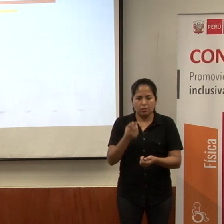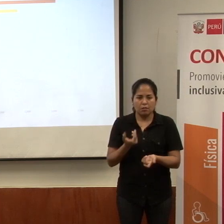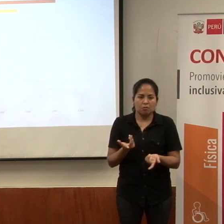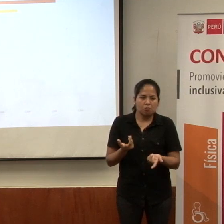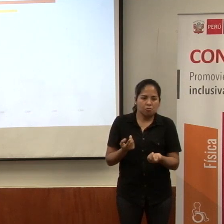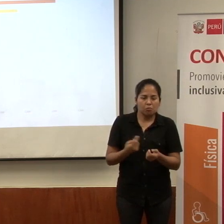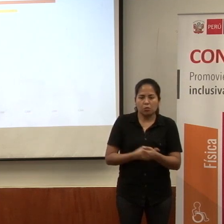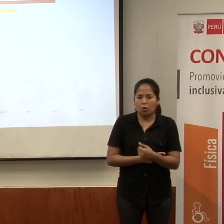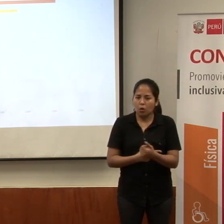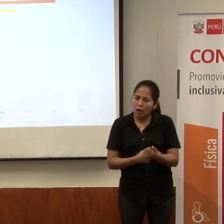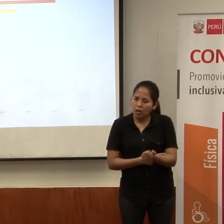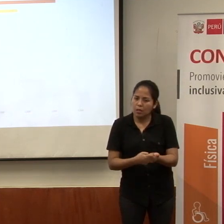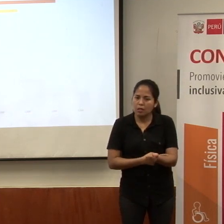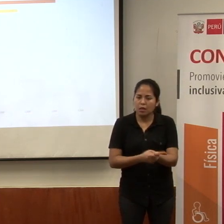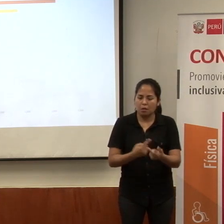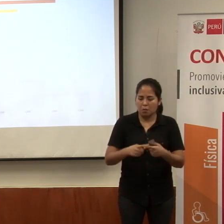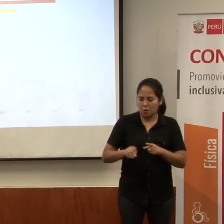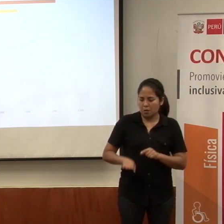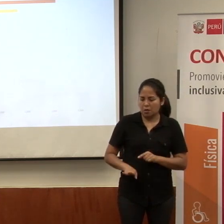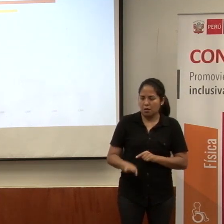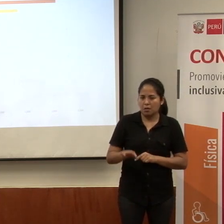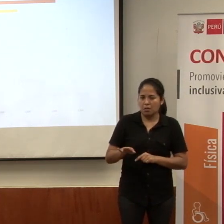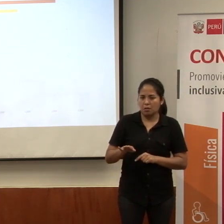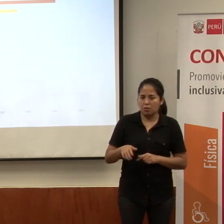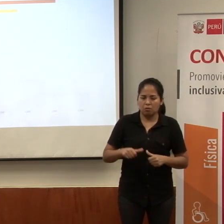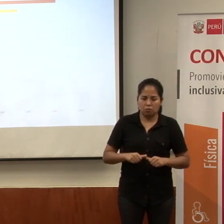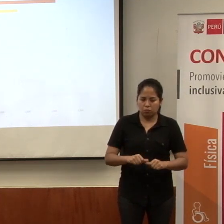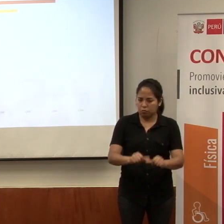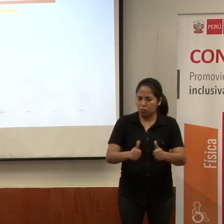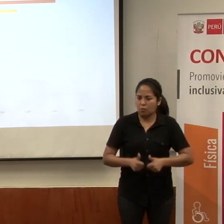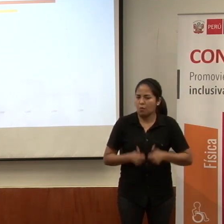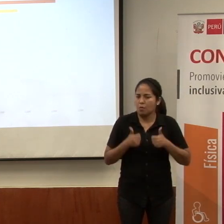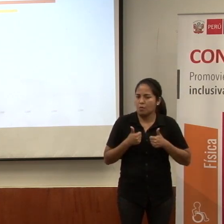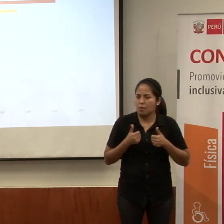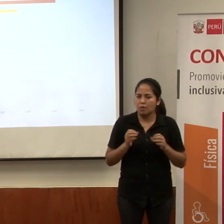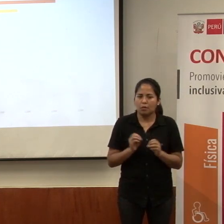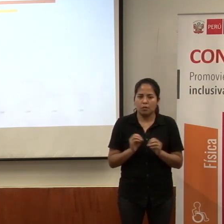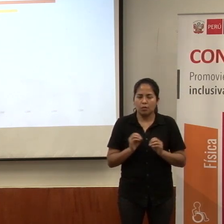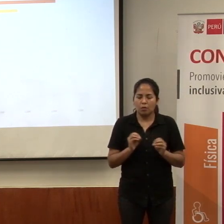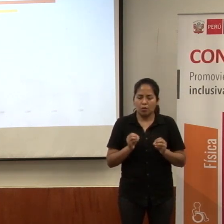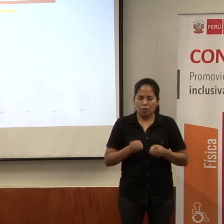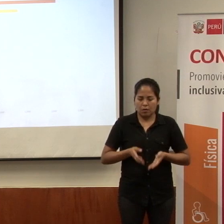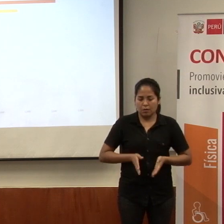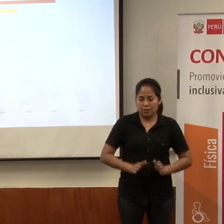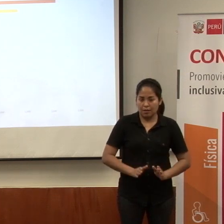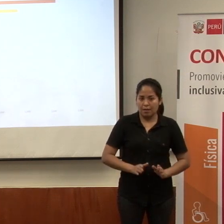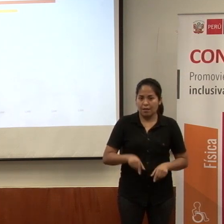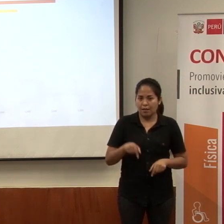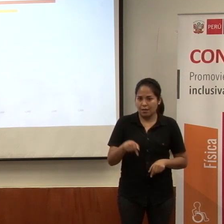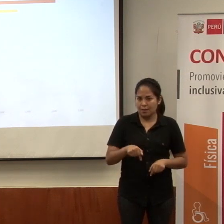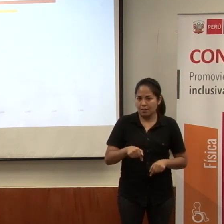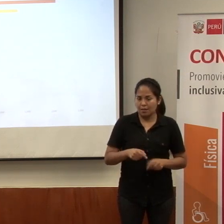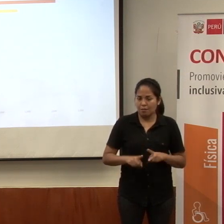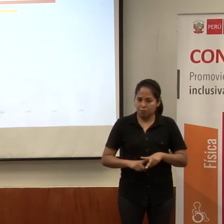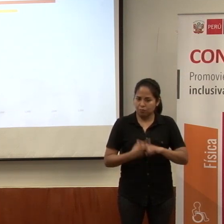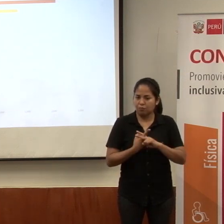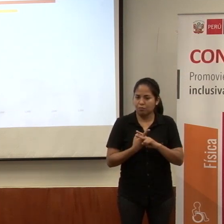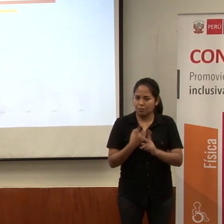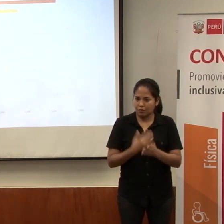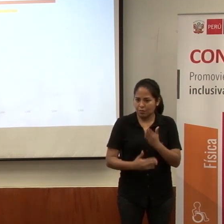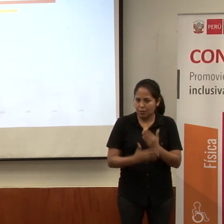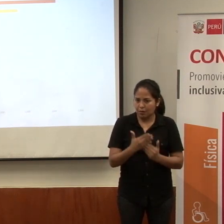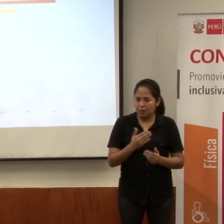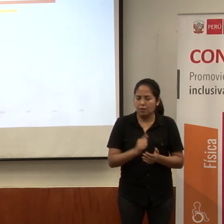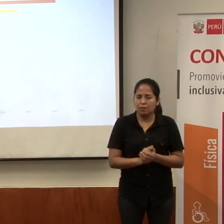son la segunda causa. Enfermedades asociadas al parto, al feto y al recién nacido, y enfermedad del